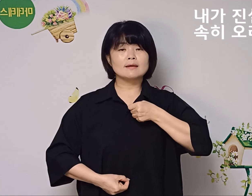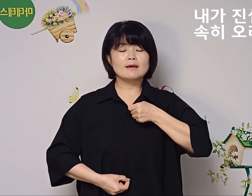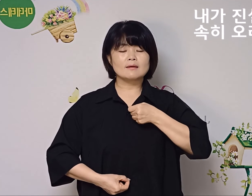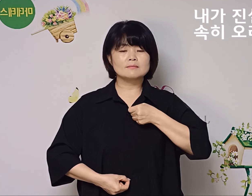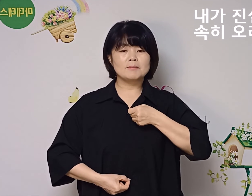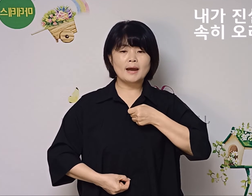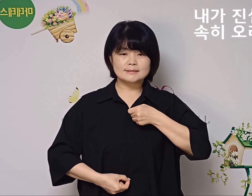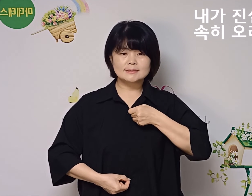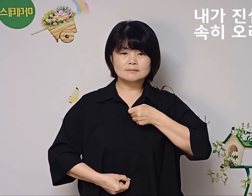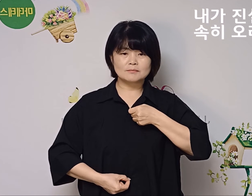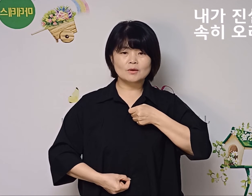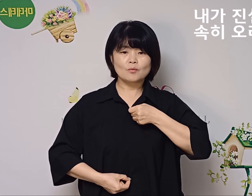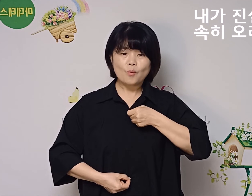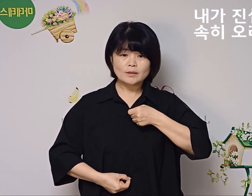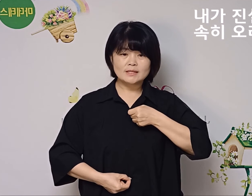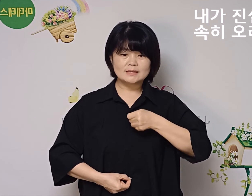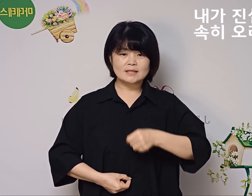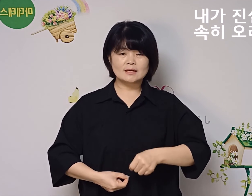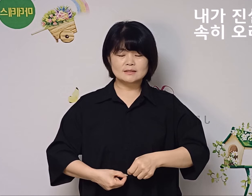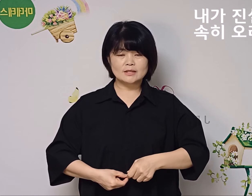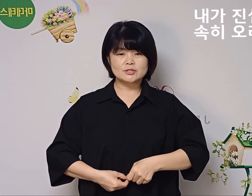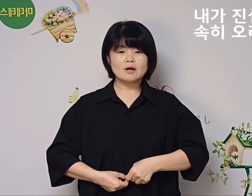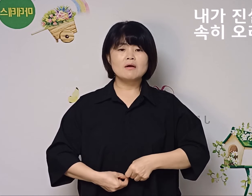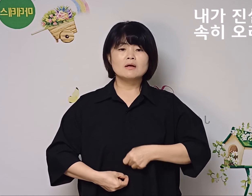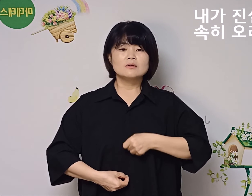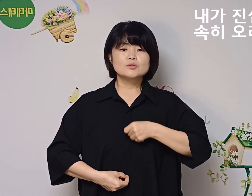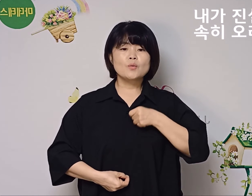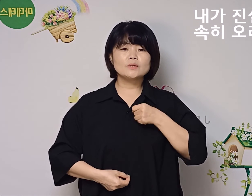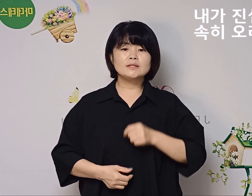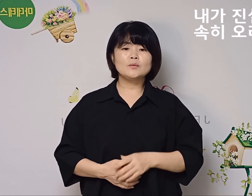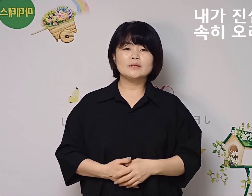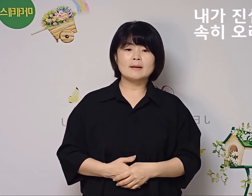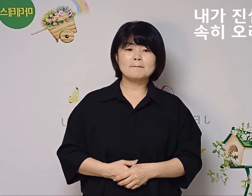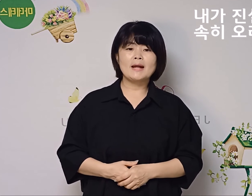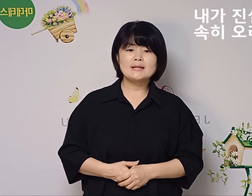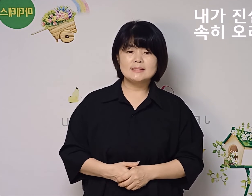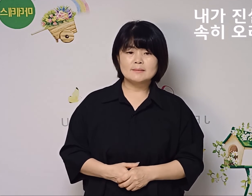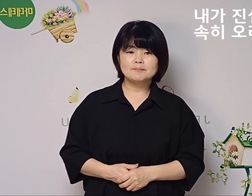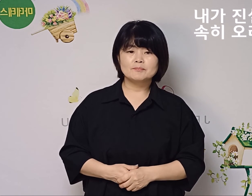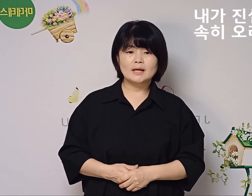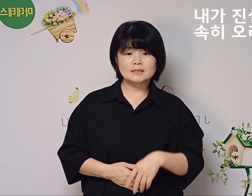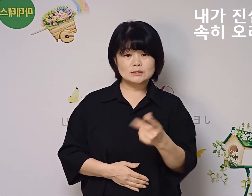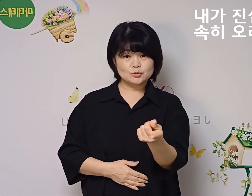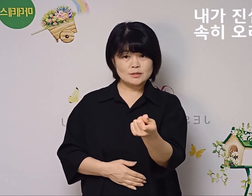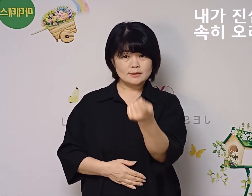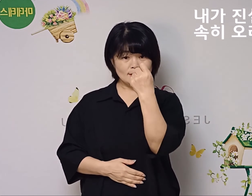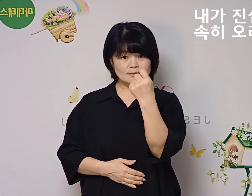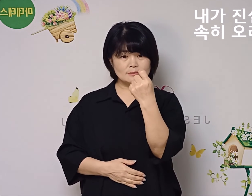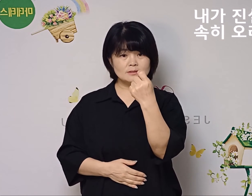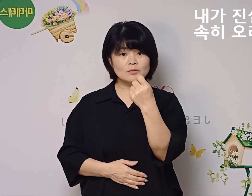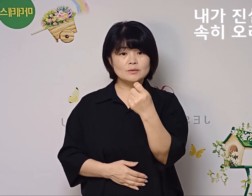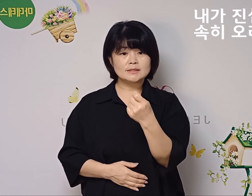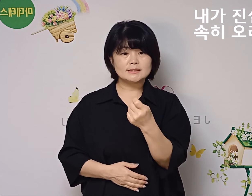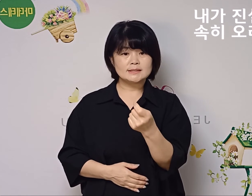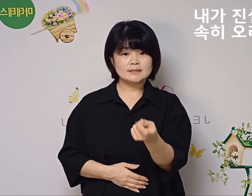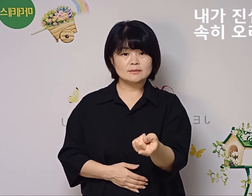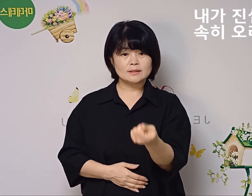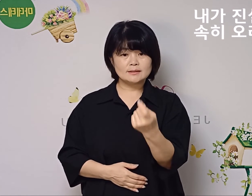정직하게 그러니까 꼭이라는 얘기가 되겠죠. 속히 오리라 빨리 낚싯줄을 탁 끌어올리듯이 이렇게